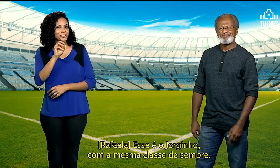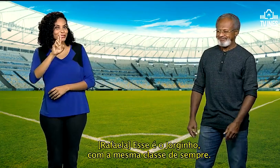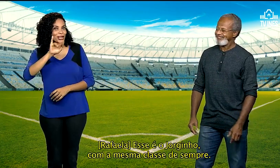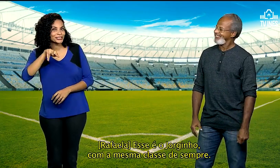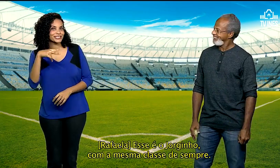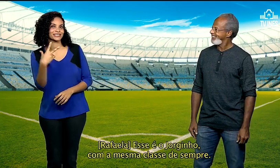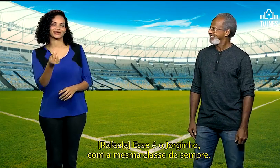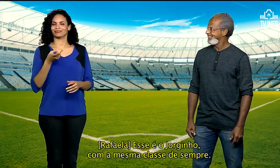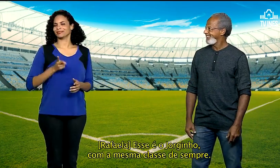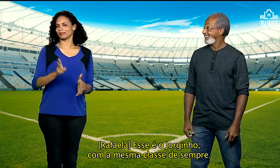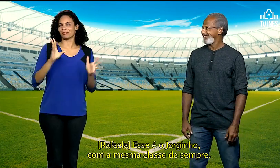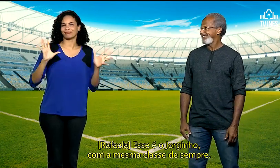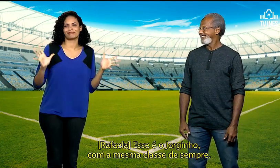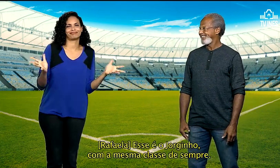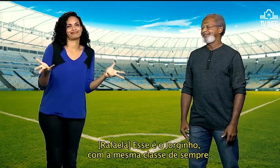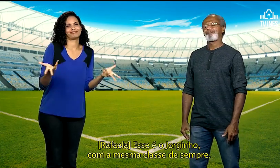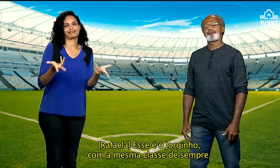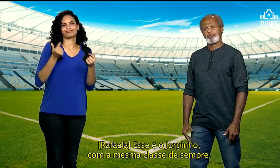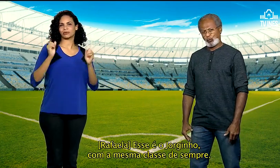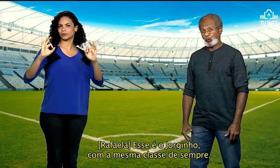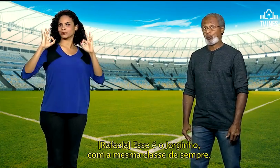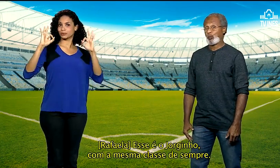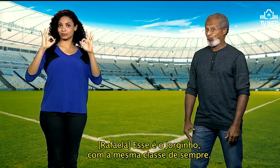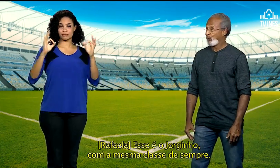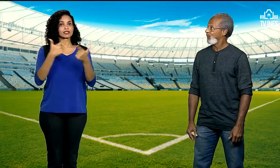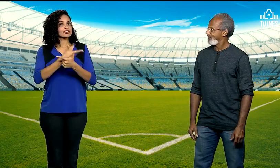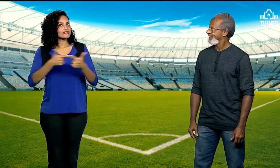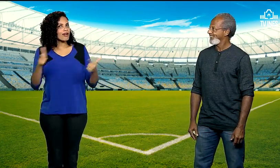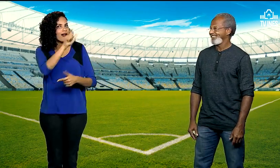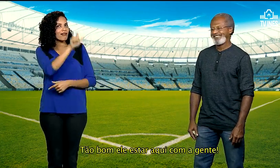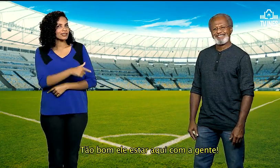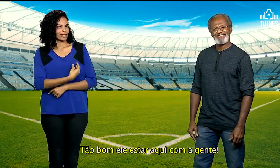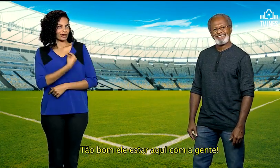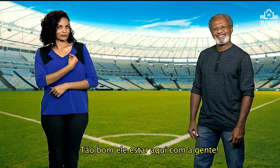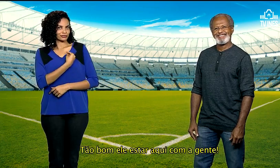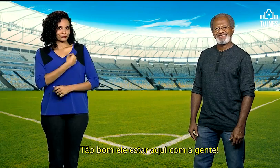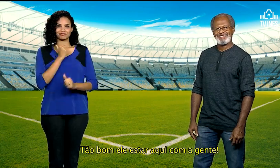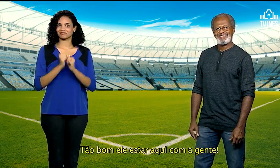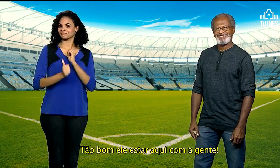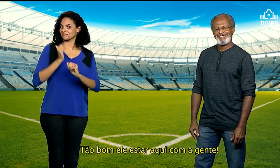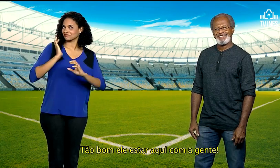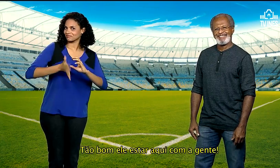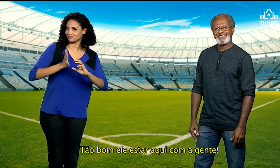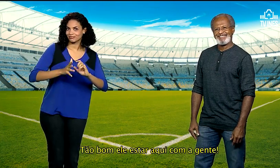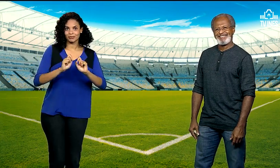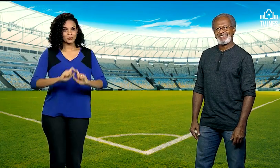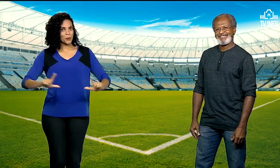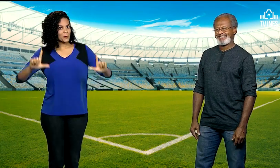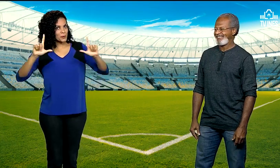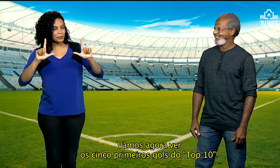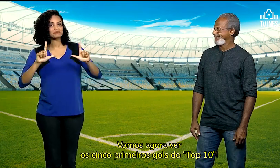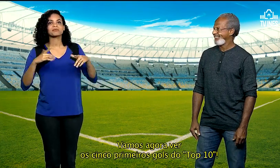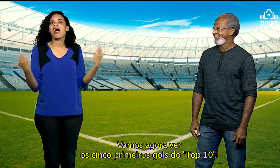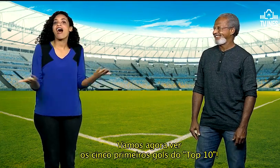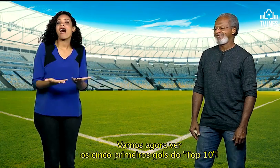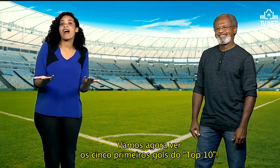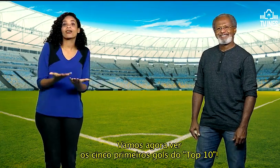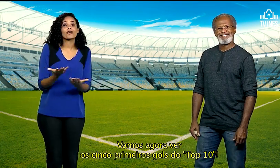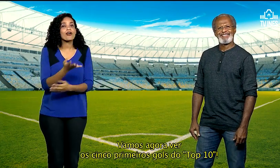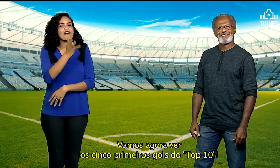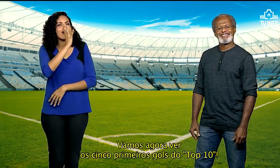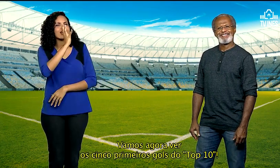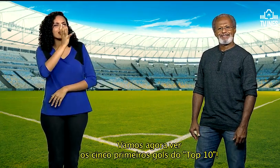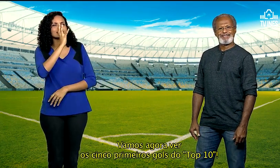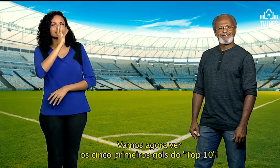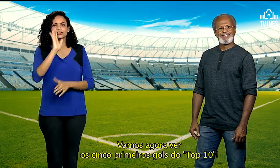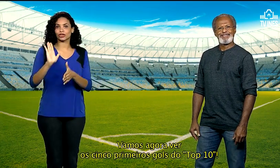Esse é o Jorginho, com a mesma classe de sempre. Tão bom ele estar aqui com a gente. Vamos agora ver